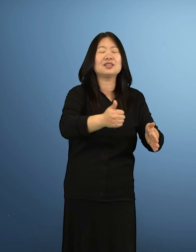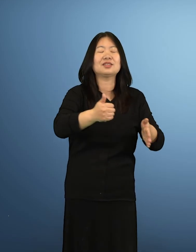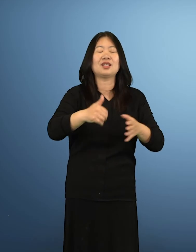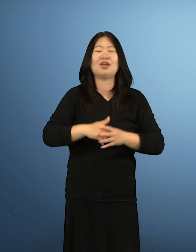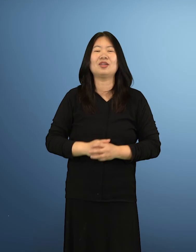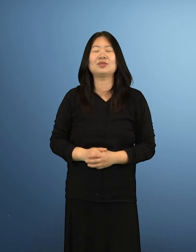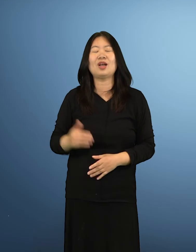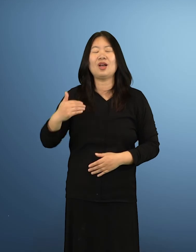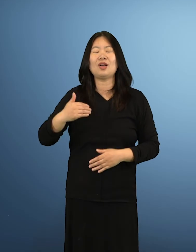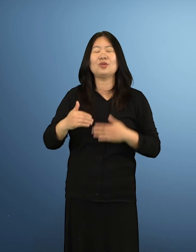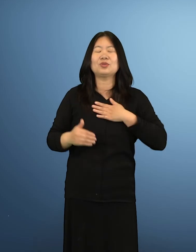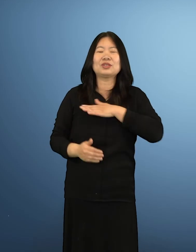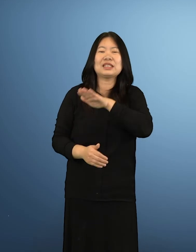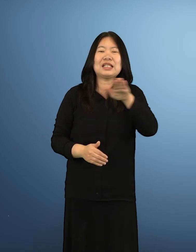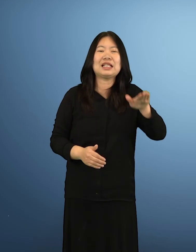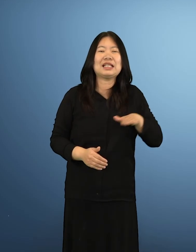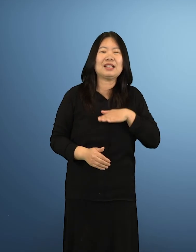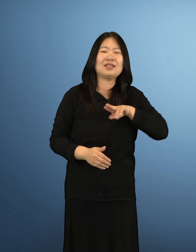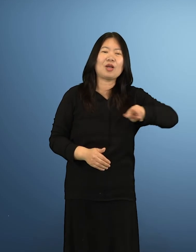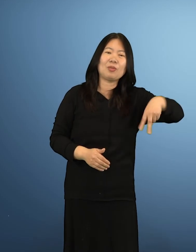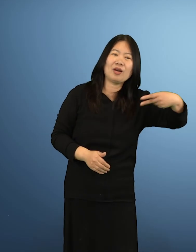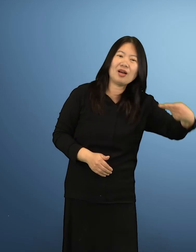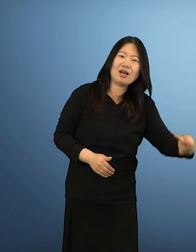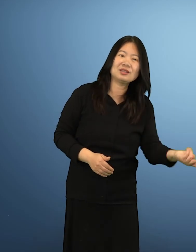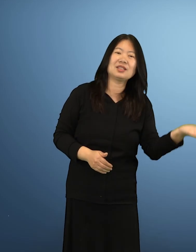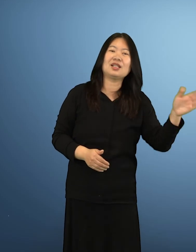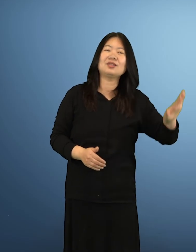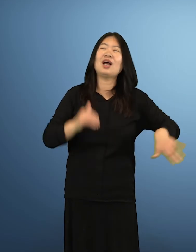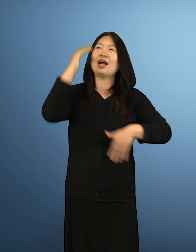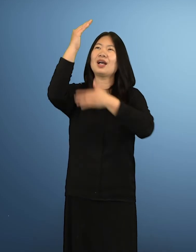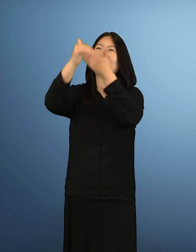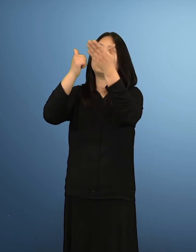우린 넘어져도 그 사랑